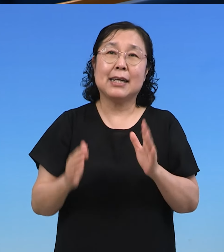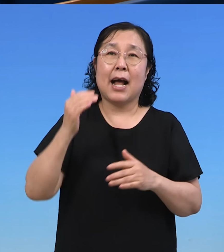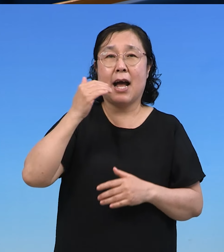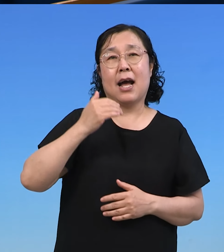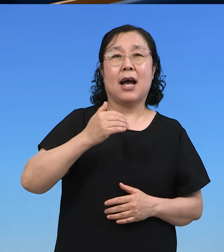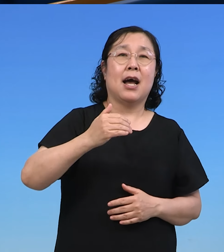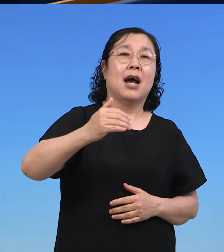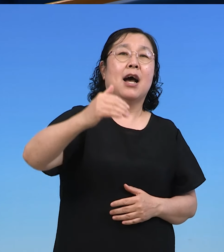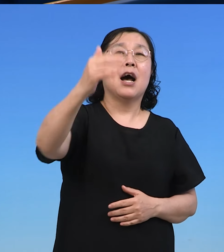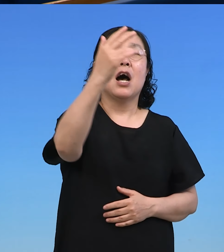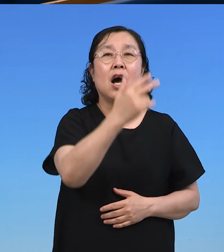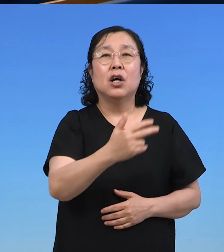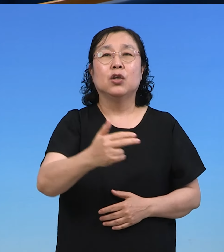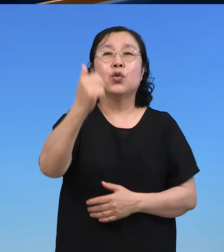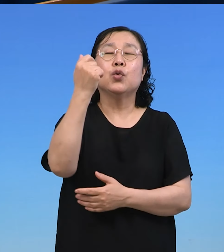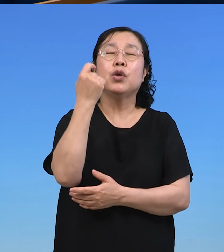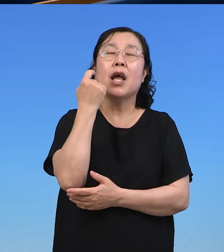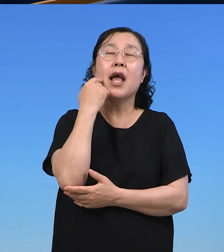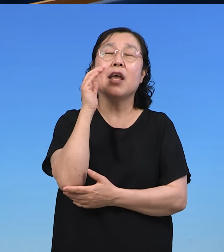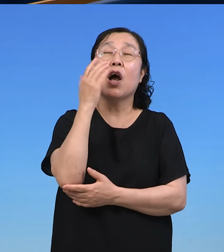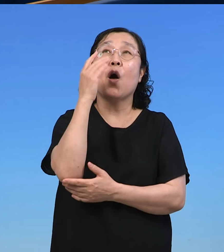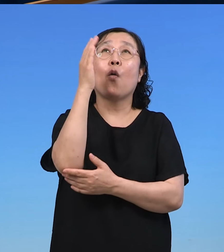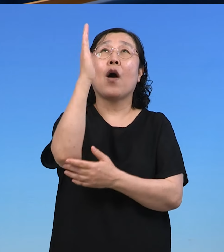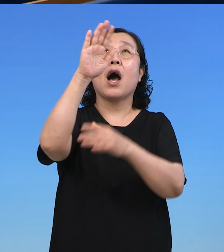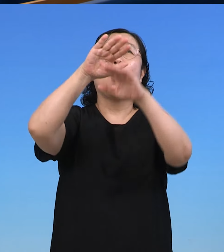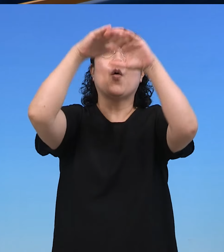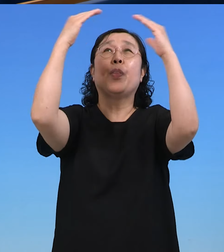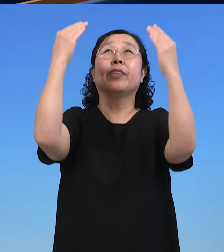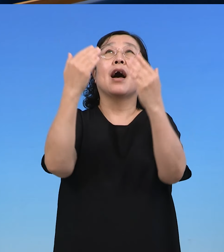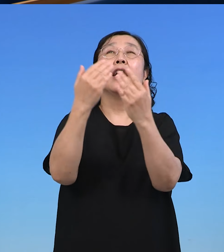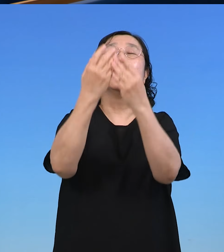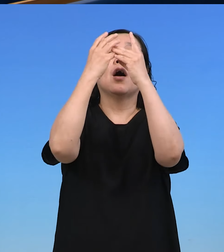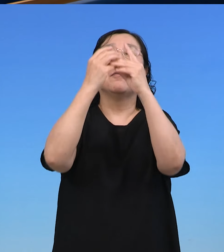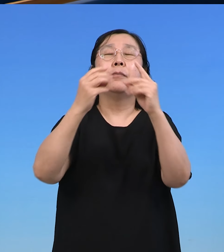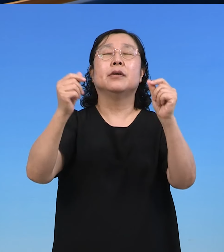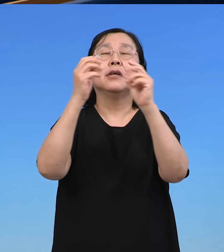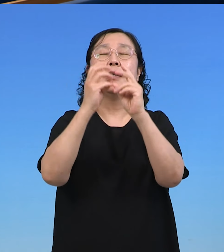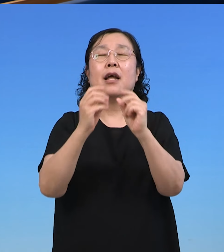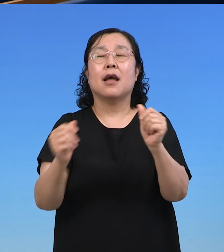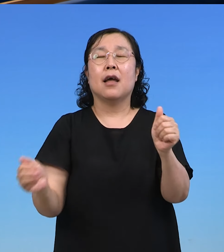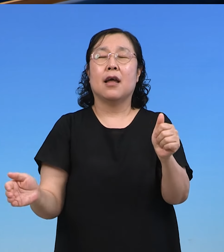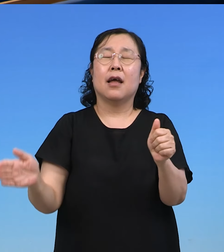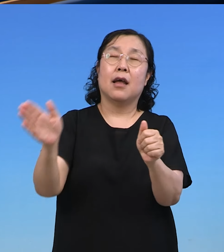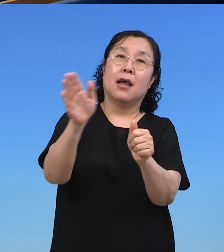달려가리라. 주의 영광 온 땅 덮을 때